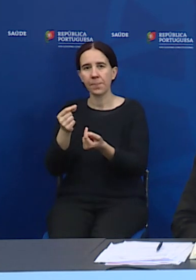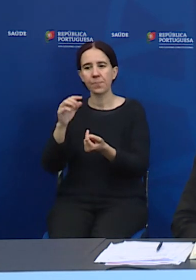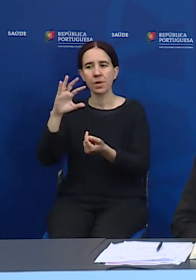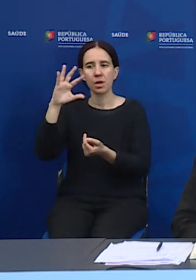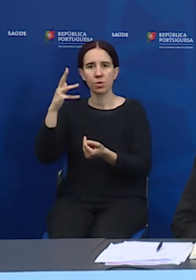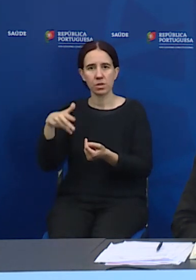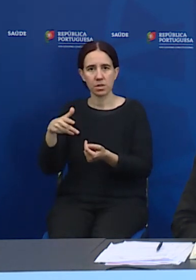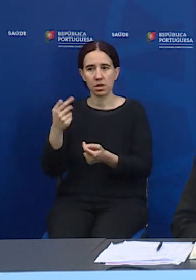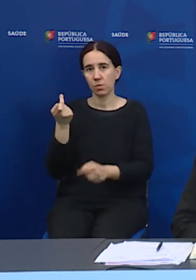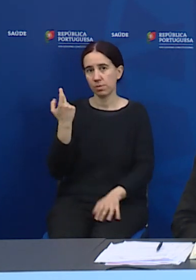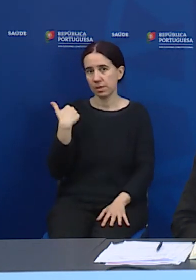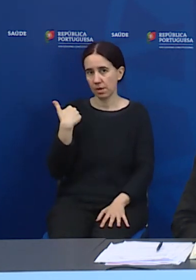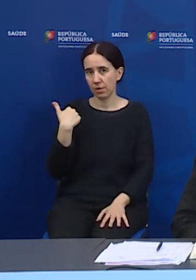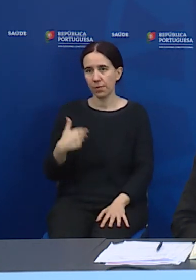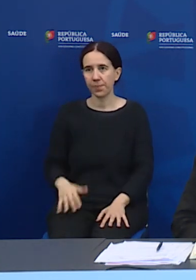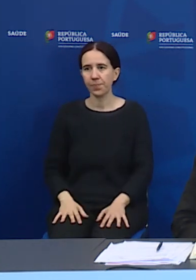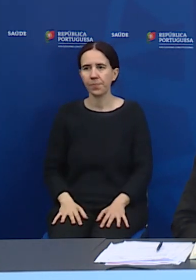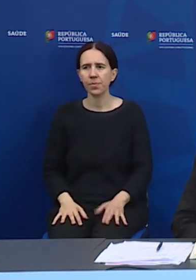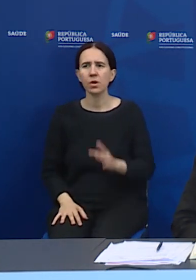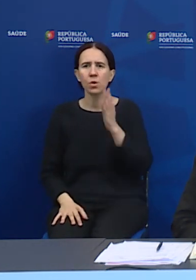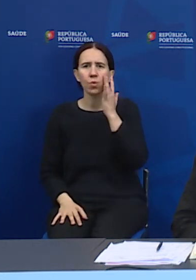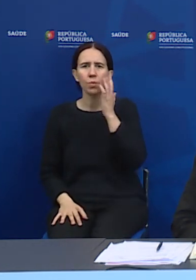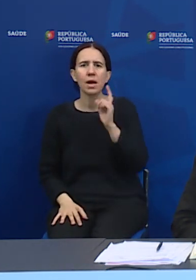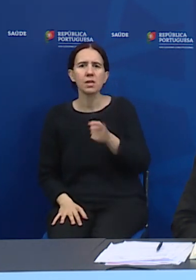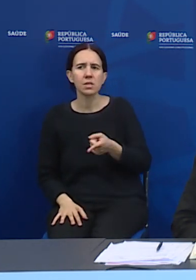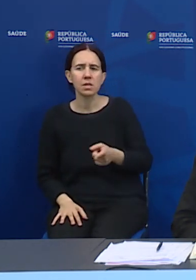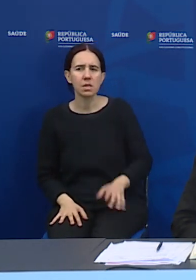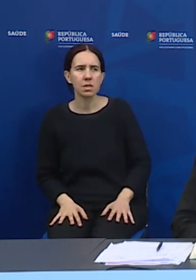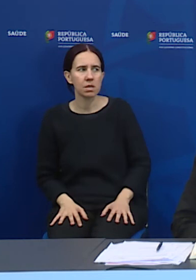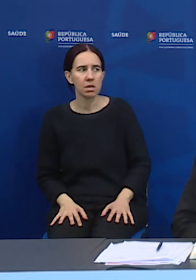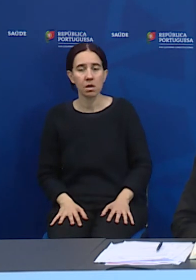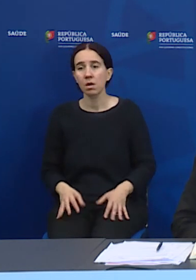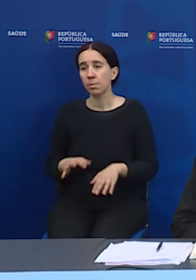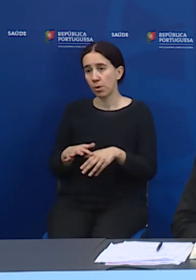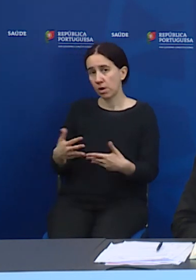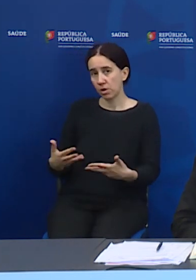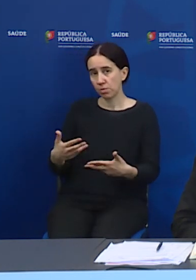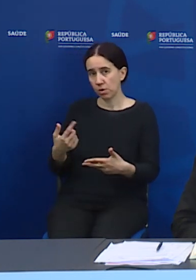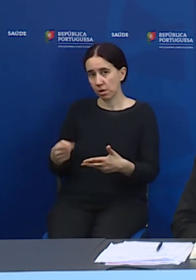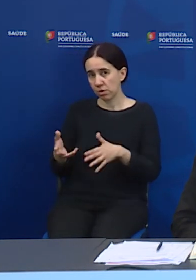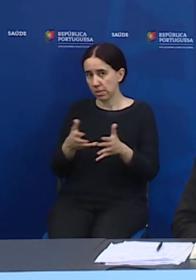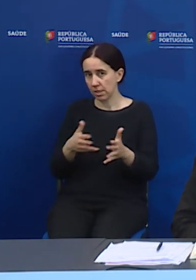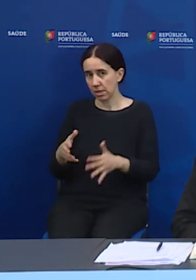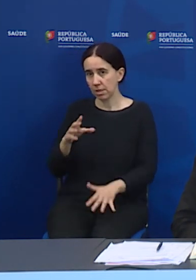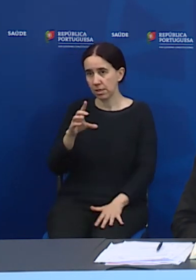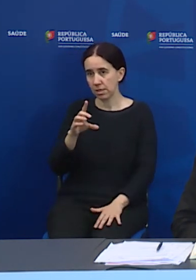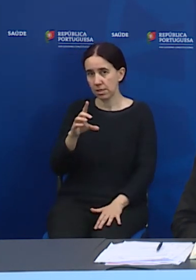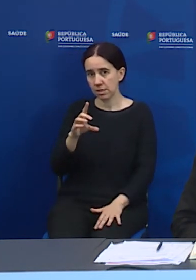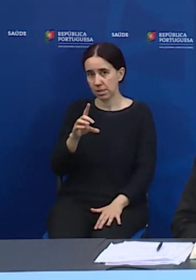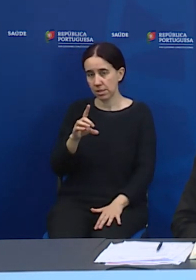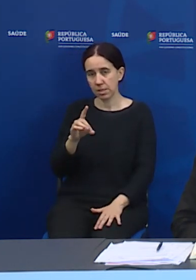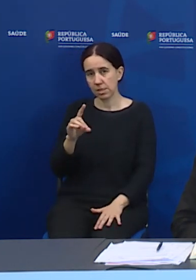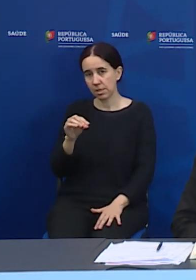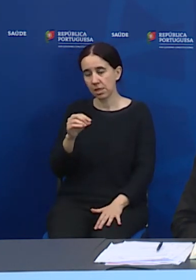no no ano passado a a nós neste momento temos com cerca de 60